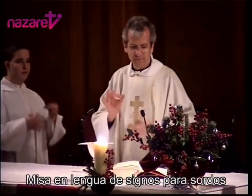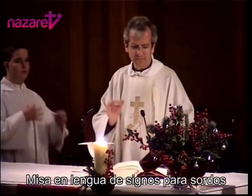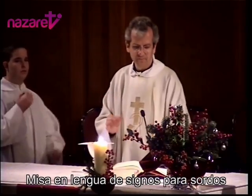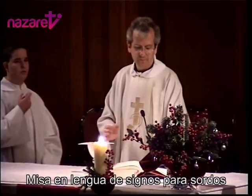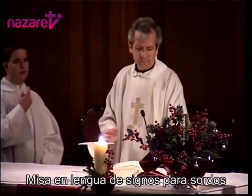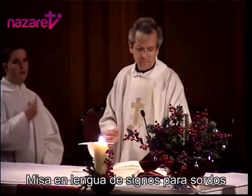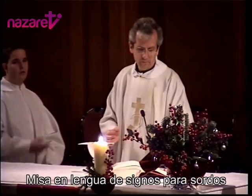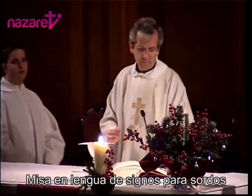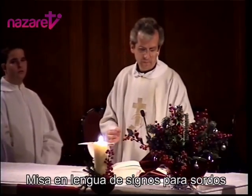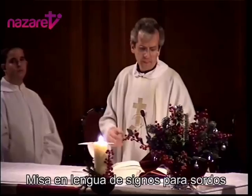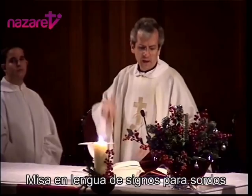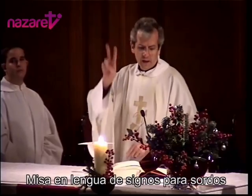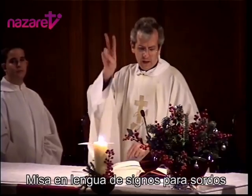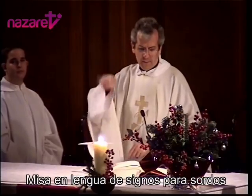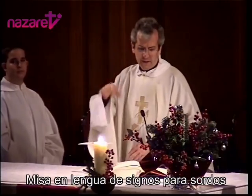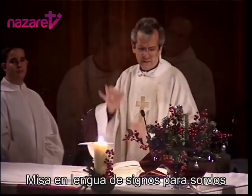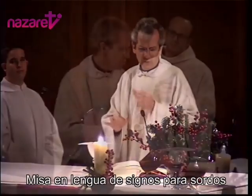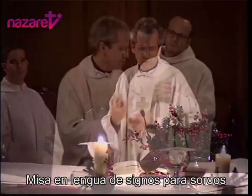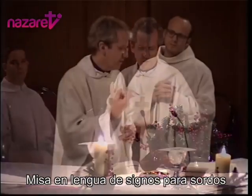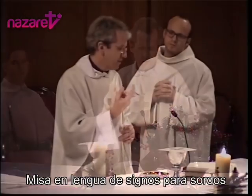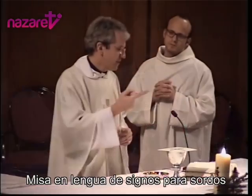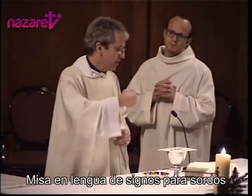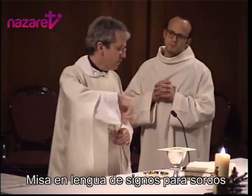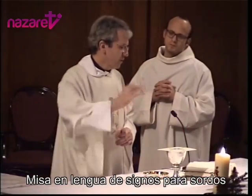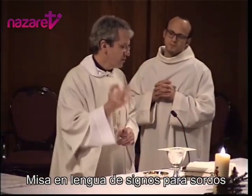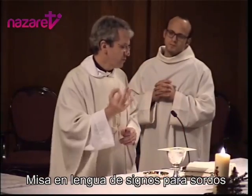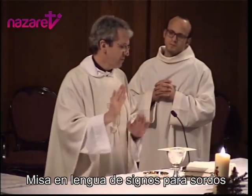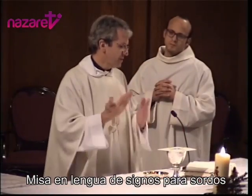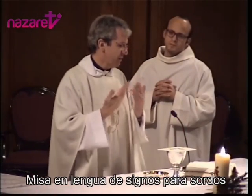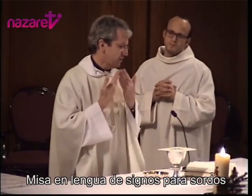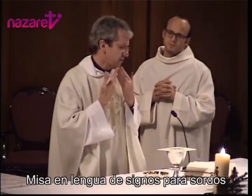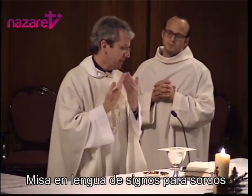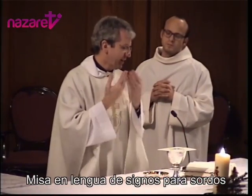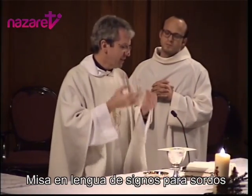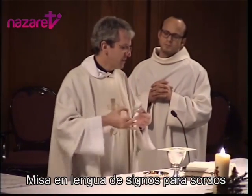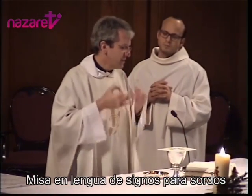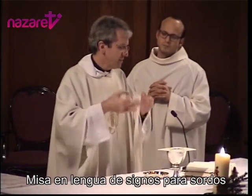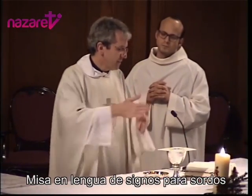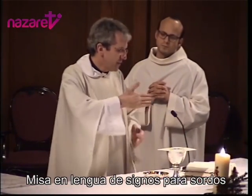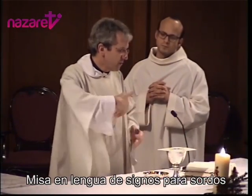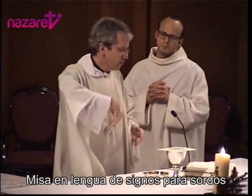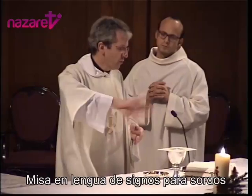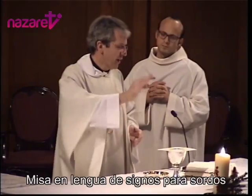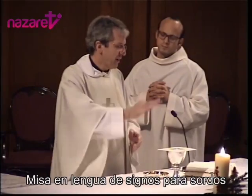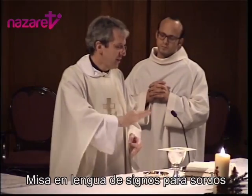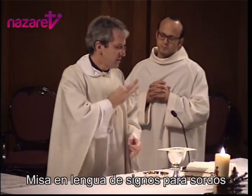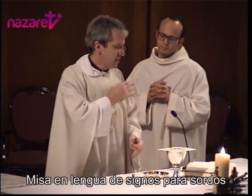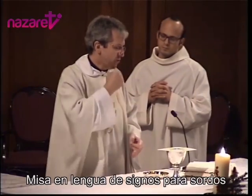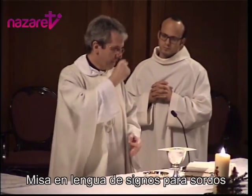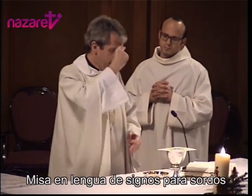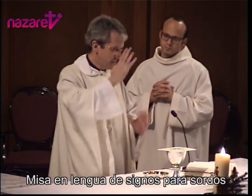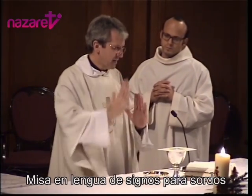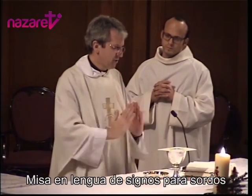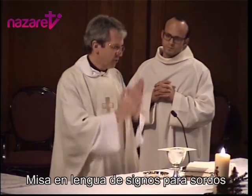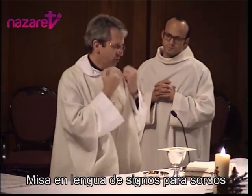Es justo y necesario. En verdad es justo y necesario. Es nuestro deber y salvación darte gracias siempre y en todo lugar,